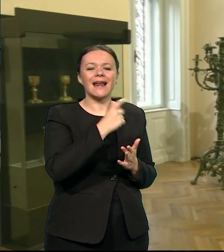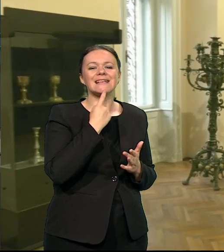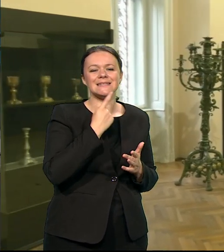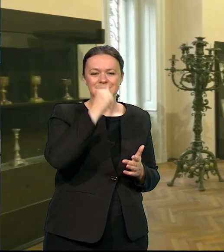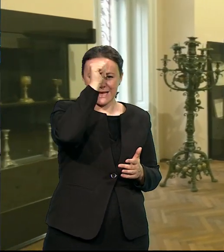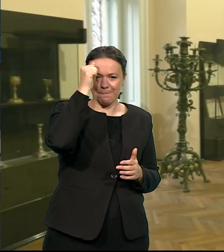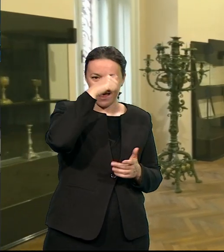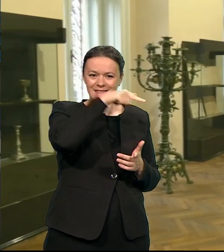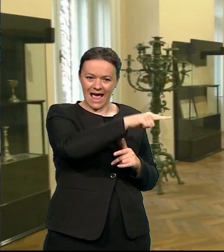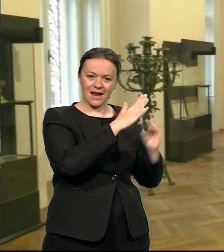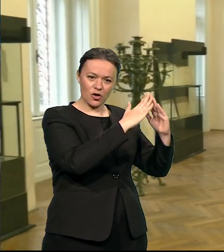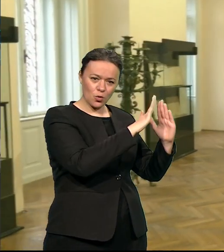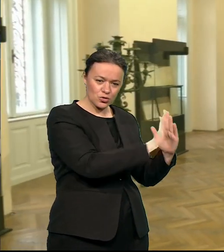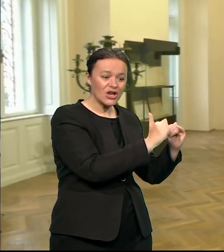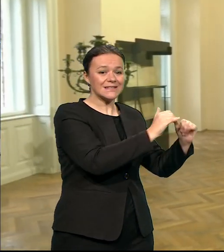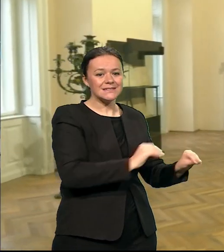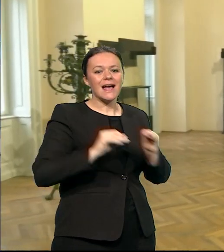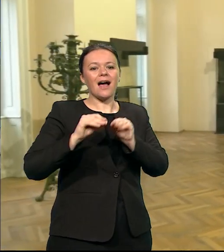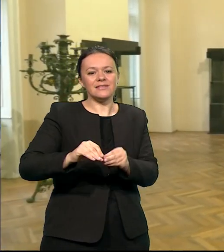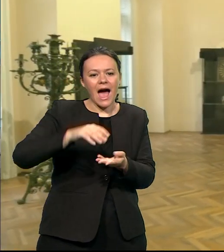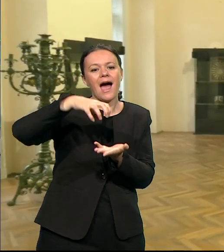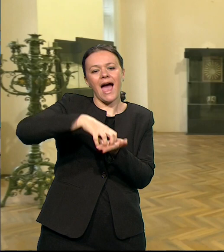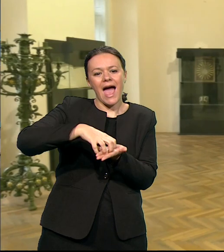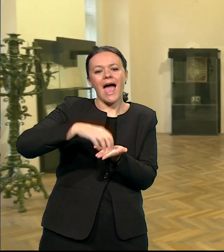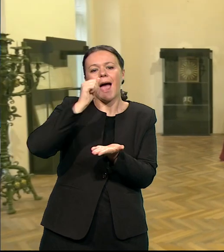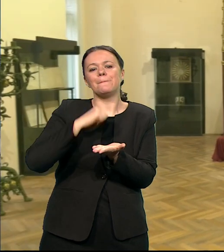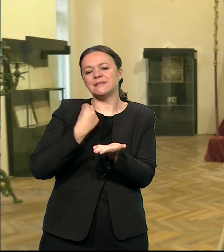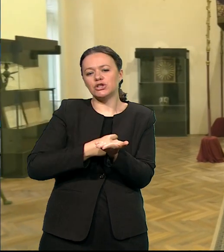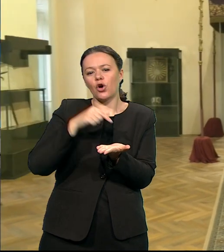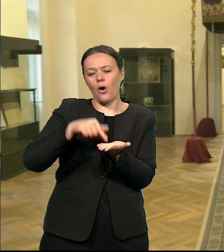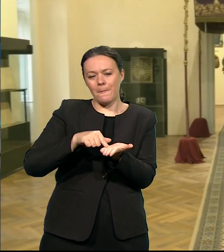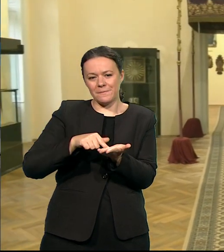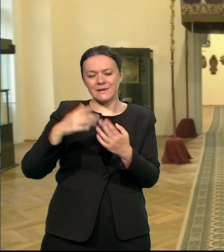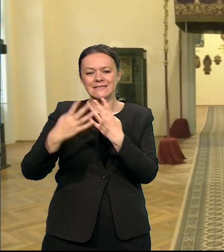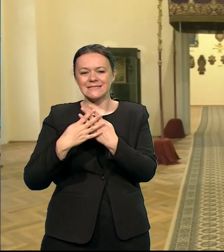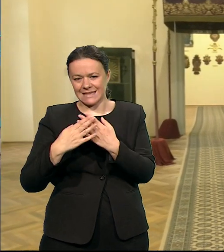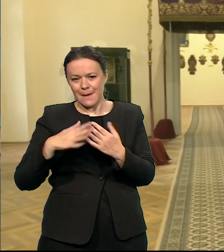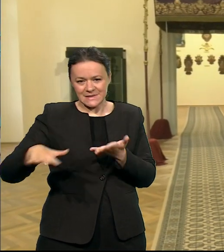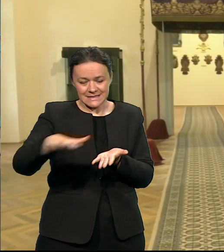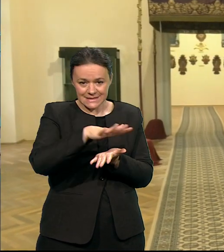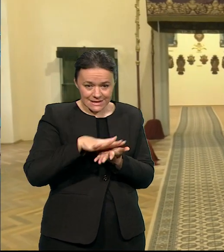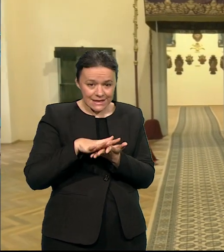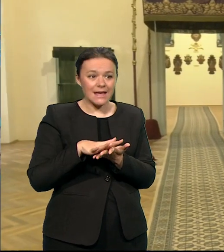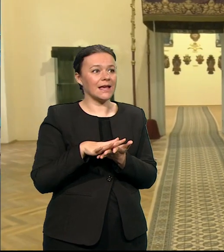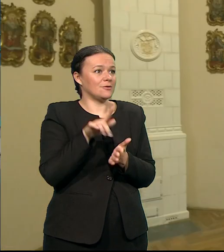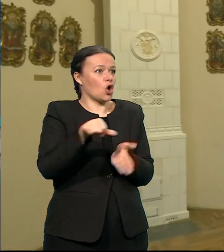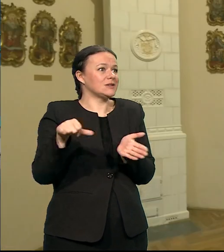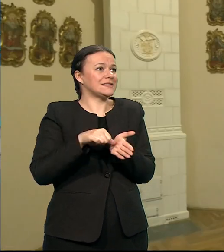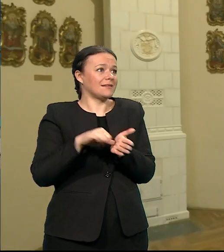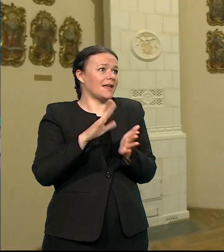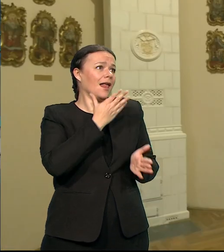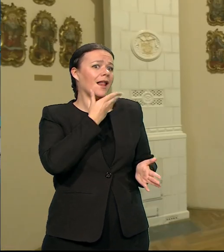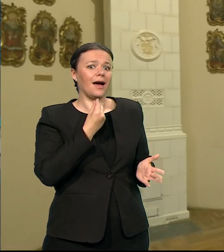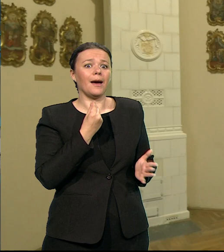patrijarha, danas dom episkopa Sremskog, jer Karlovci su danas centar eparhije Sremske. Jedno divno,